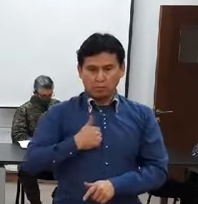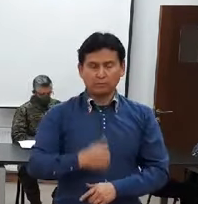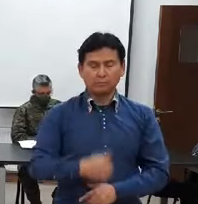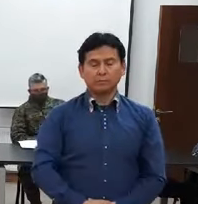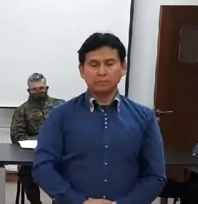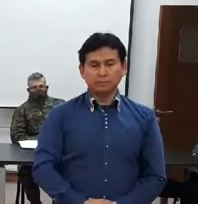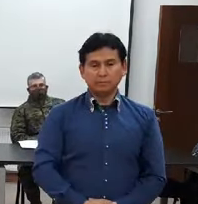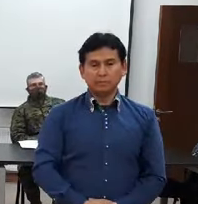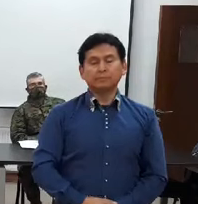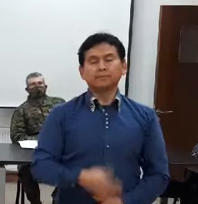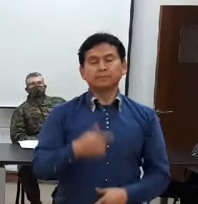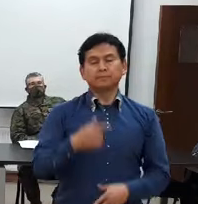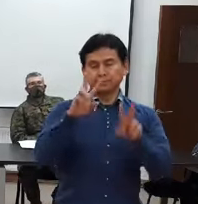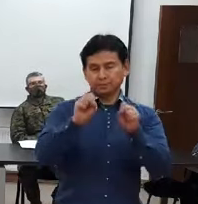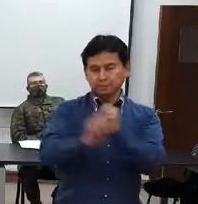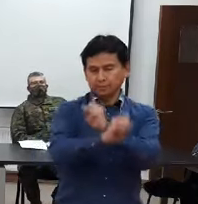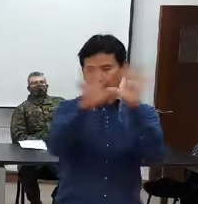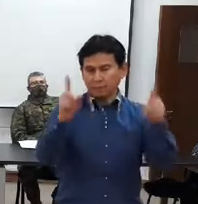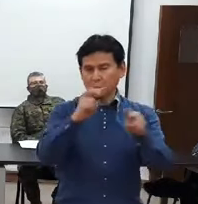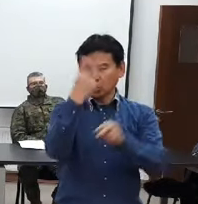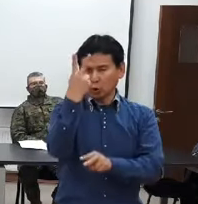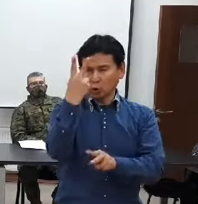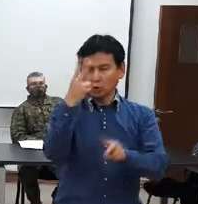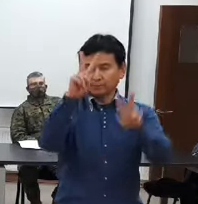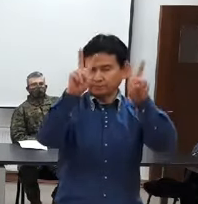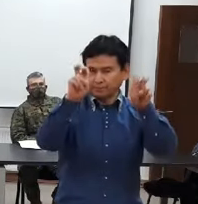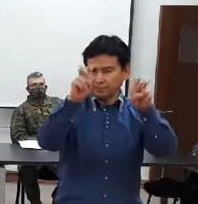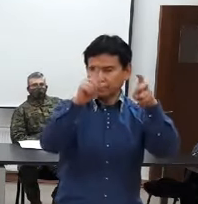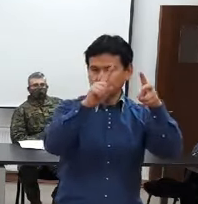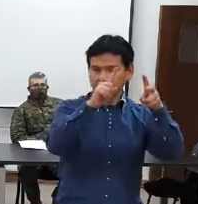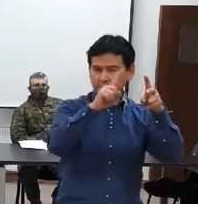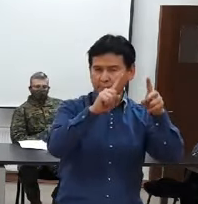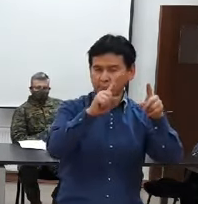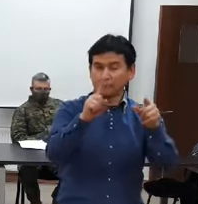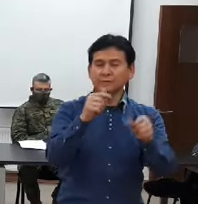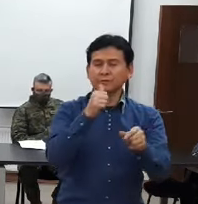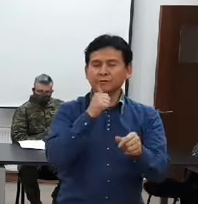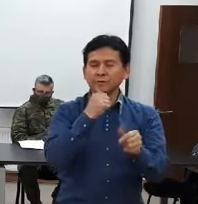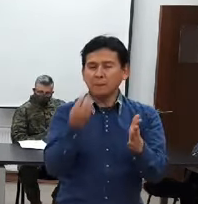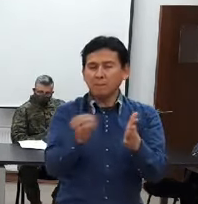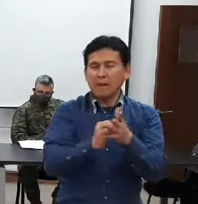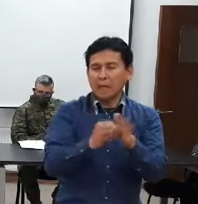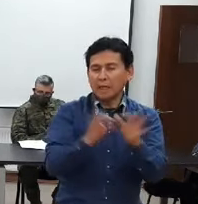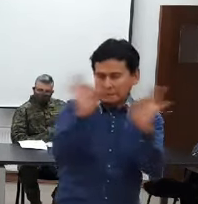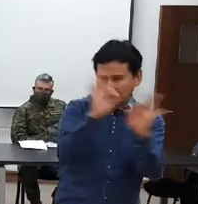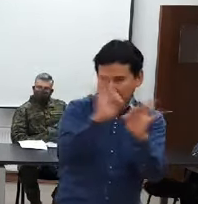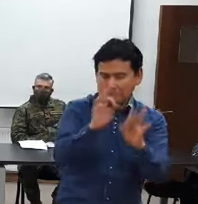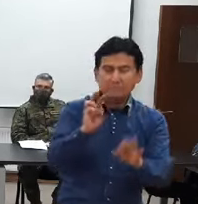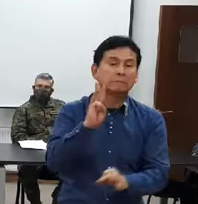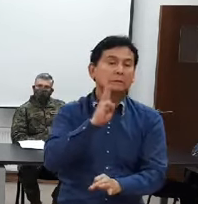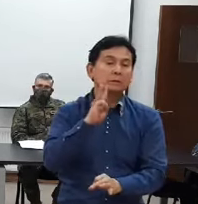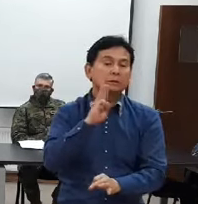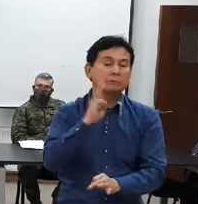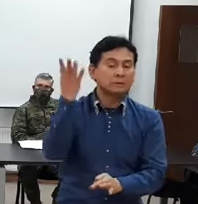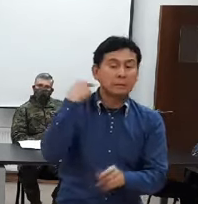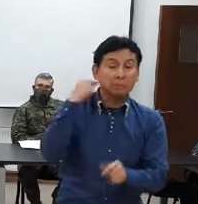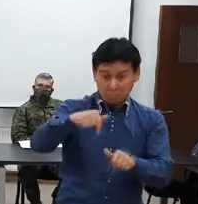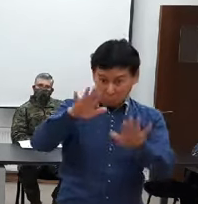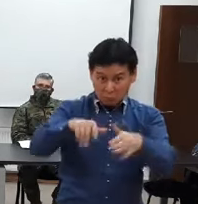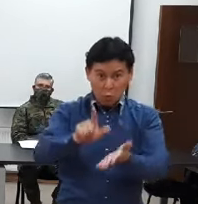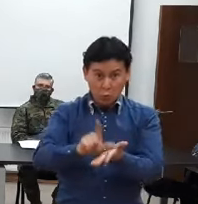Me quiero referir y aclarar dos temas que a lo mejor no quedaron muy bien la semana pasada. El miércoles pasado, en este mismo